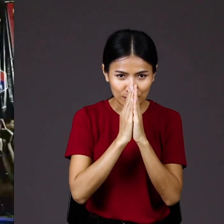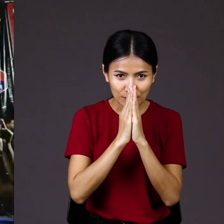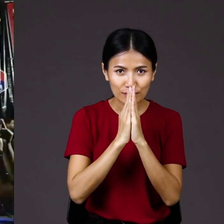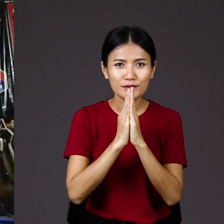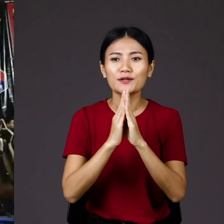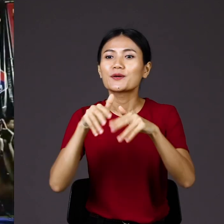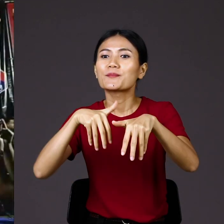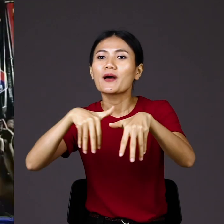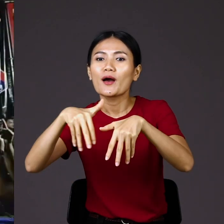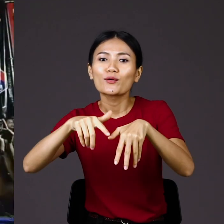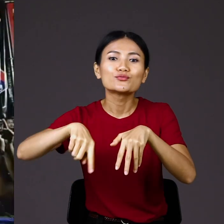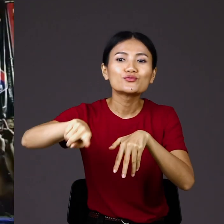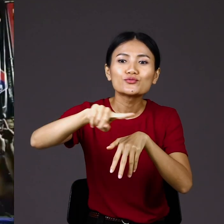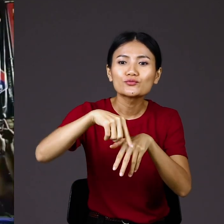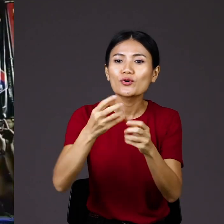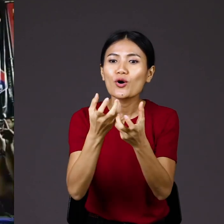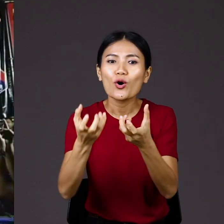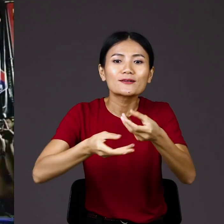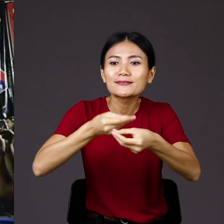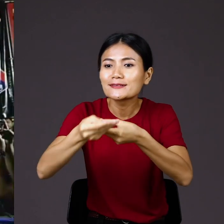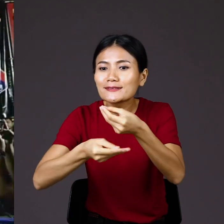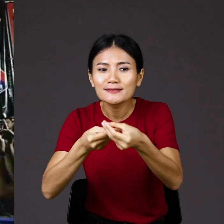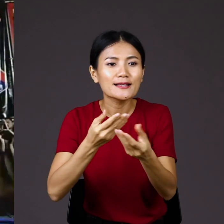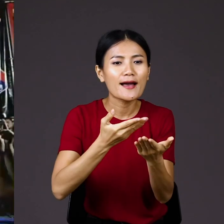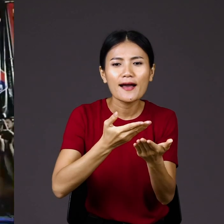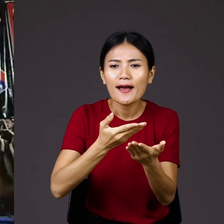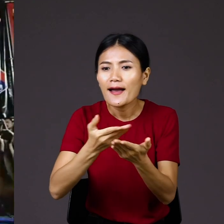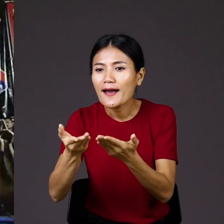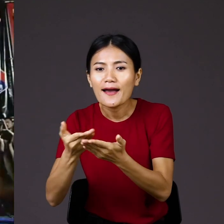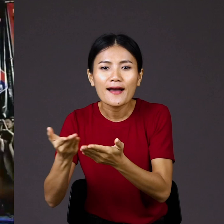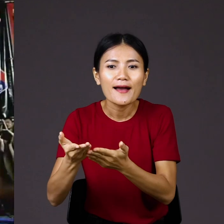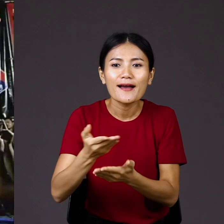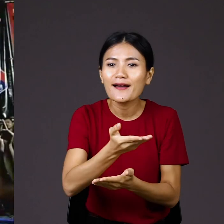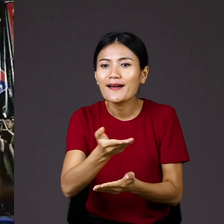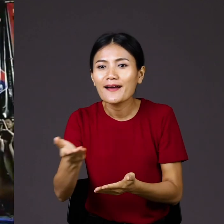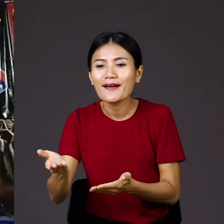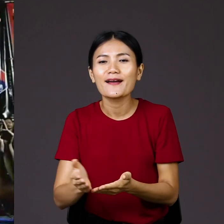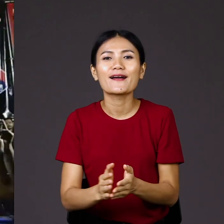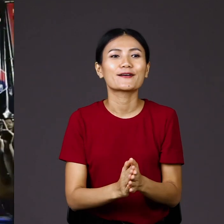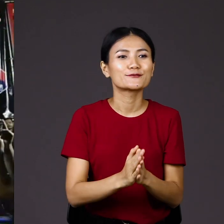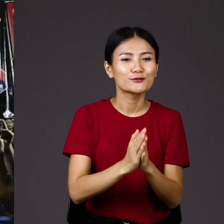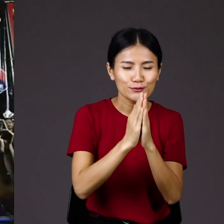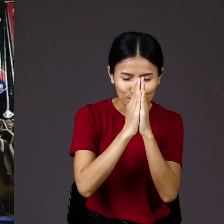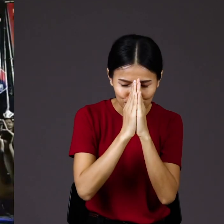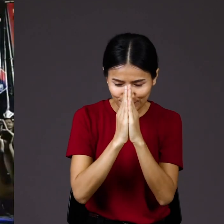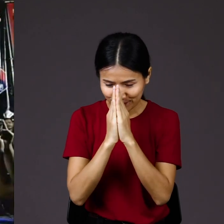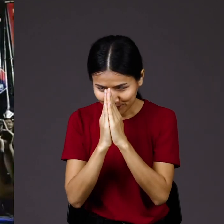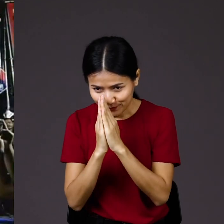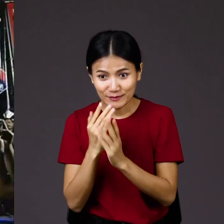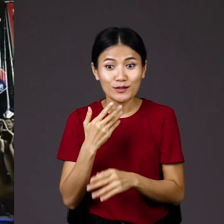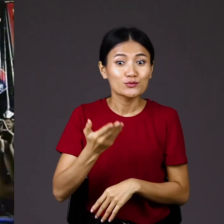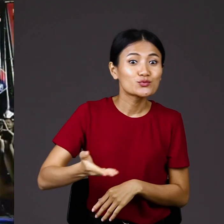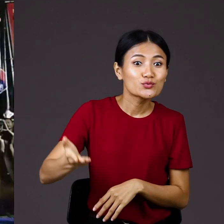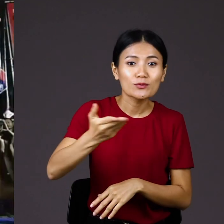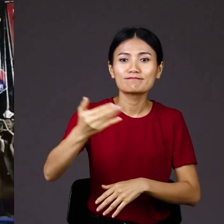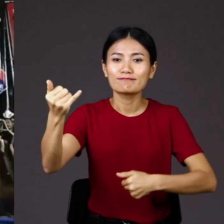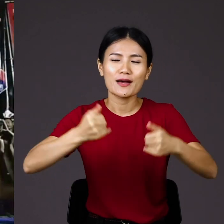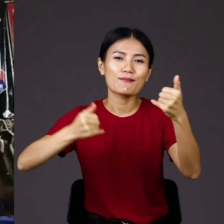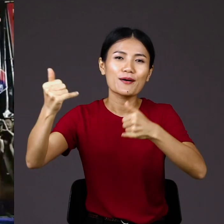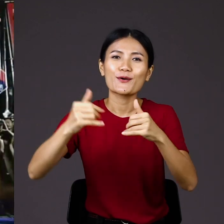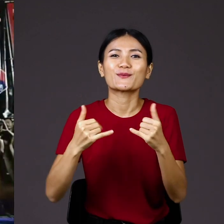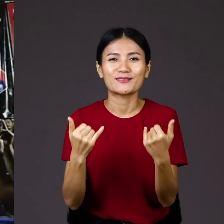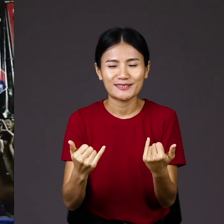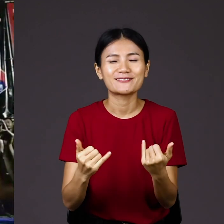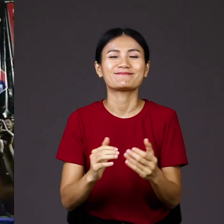ม่พี่น้องที่เดินจับจ่ายซื้อของขายของอยู่ในตลาดพระปิ่น3สวัสดีพ่อแม่พี่น้องทุกคนที่มาร่วมกันฟังป